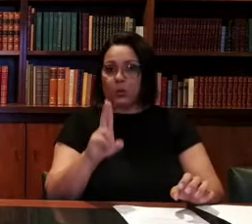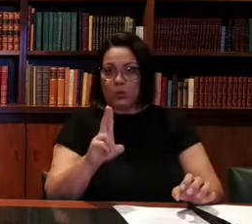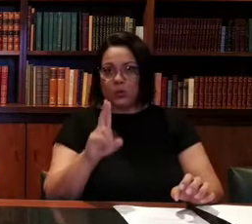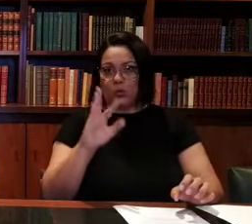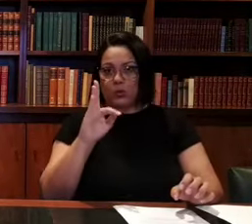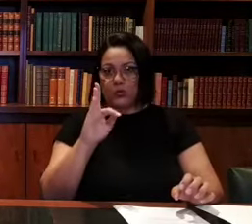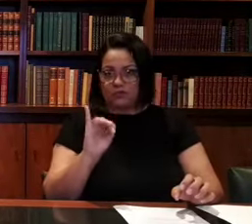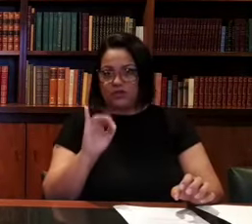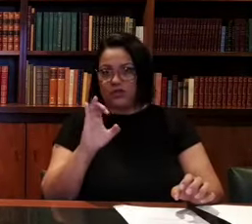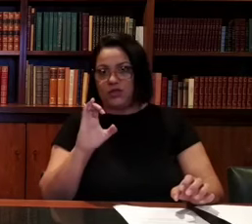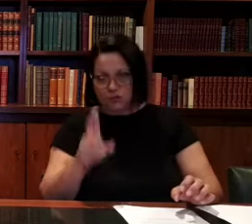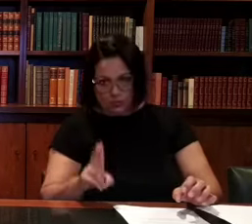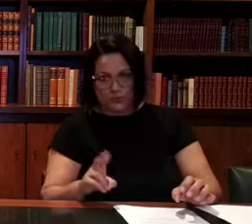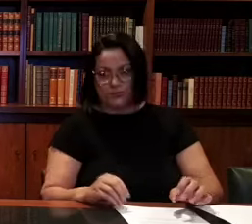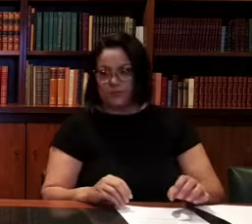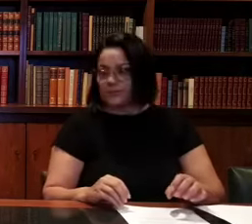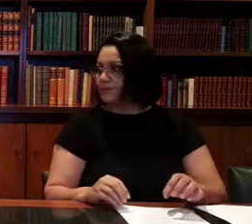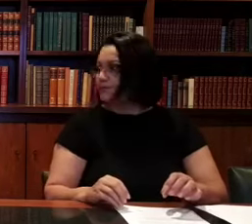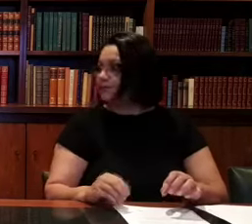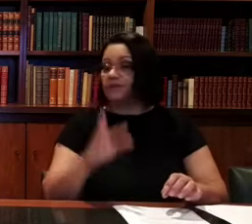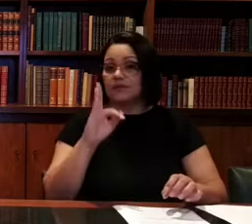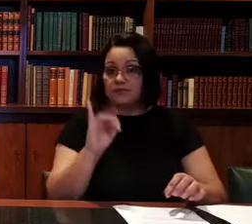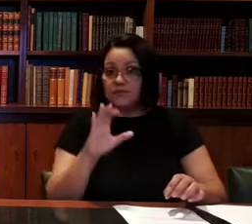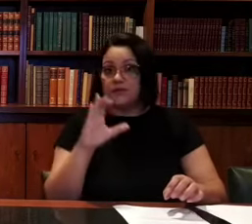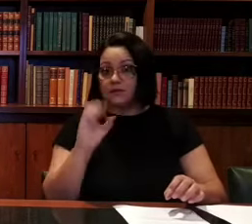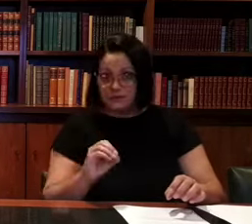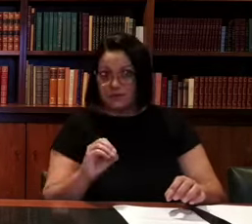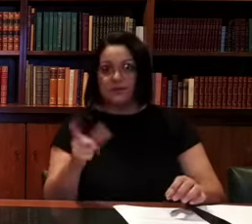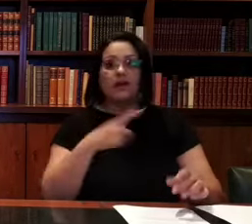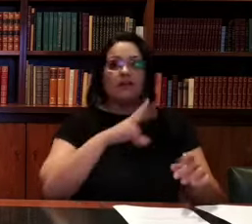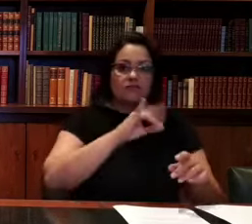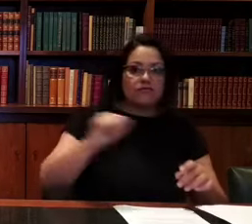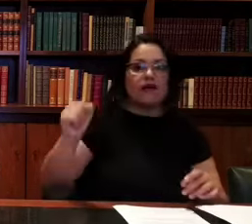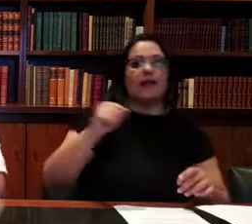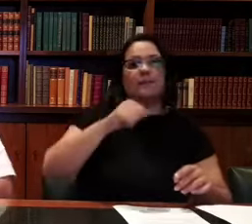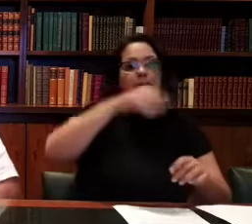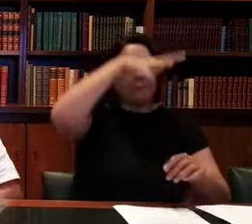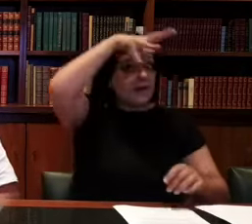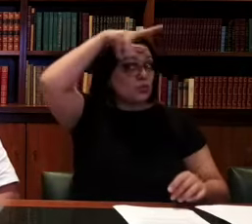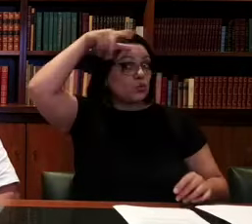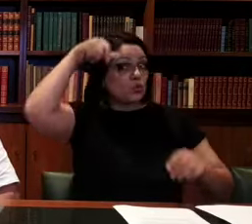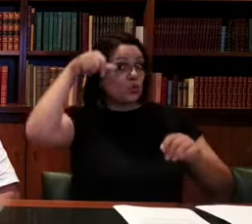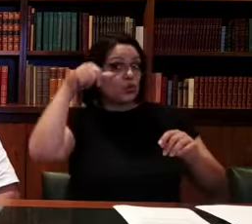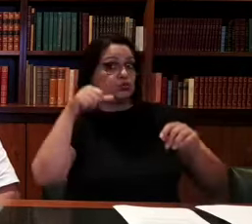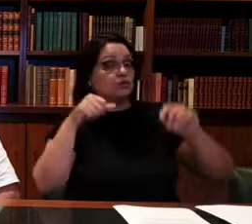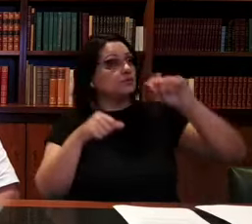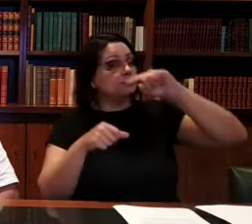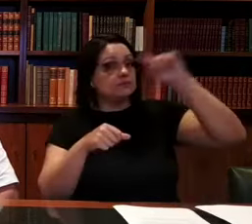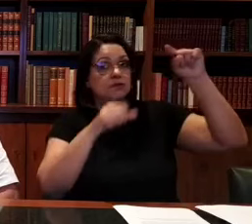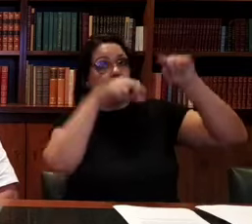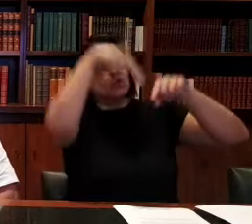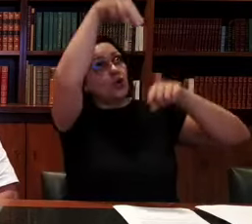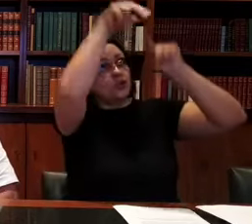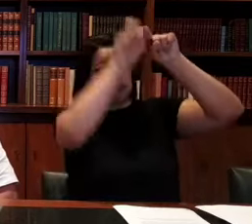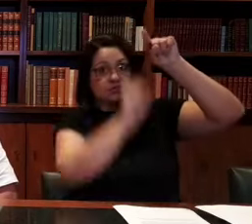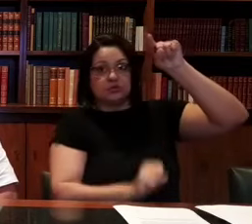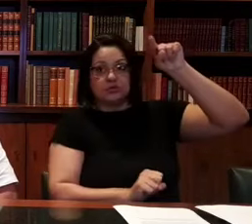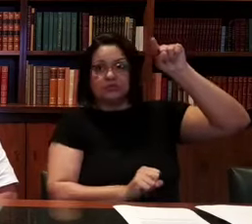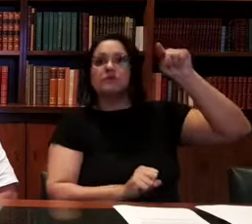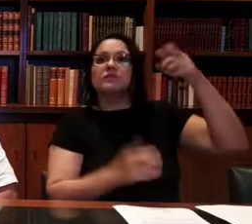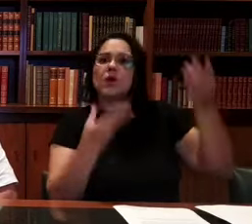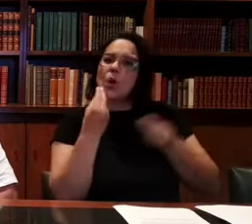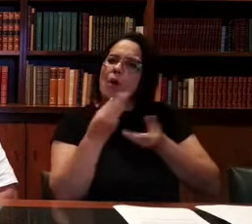Então a gente vai ligar o Vale do Araguaia no Mato Grosso A Ferrovia norte-sul essa licença que elas são saiu essa semana significa o seguinte